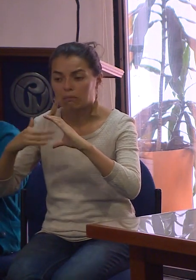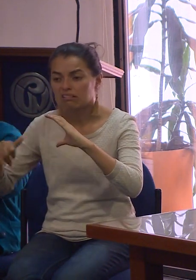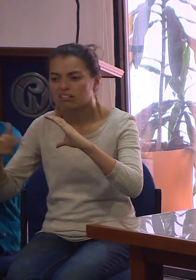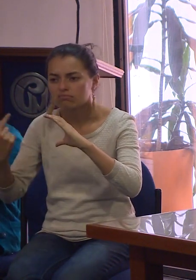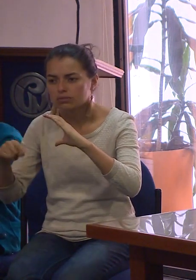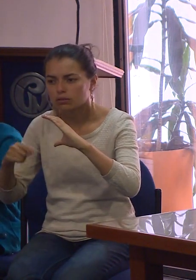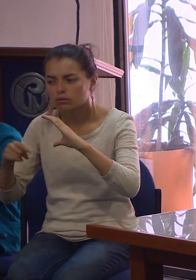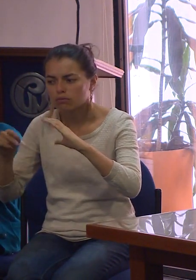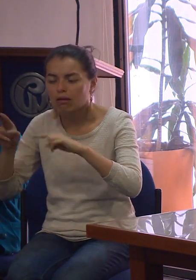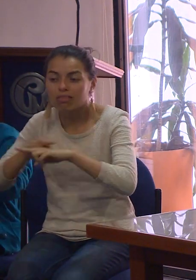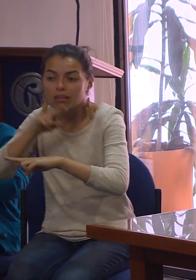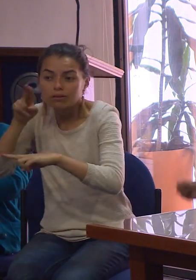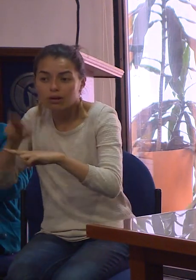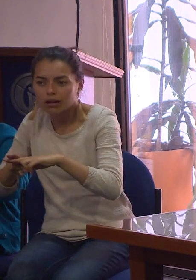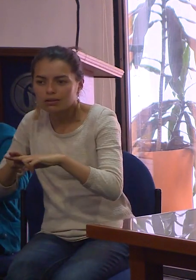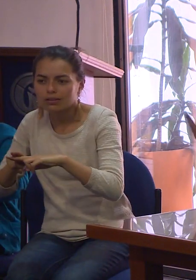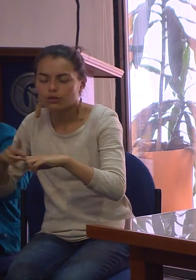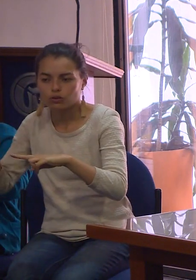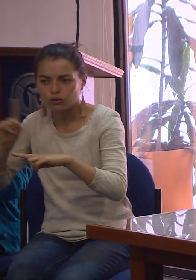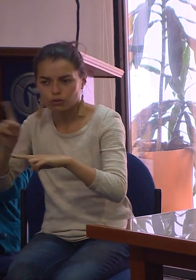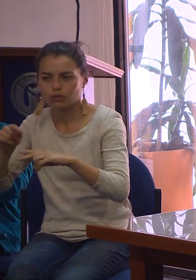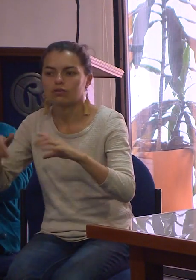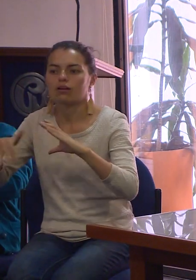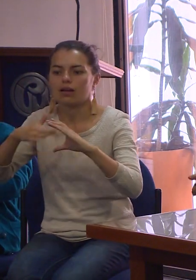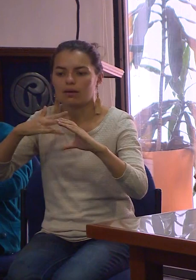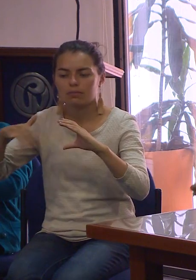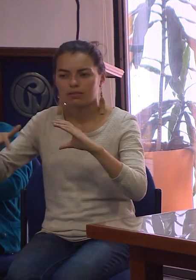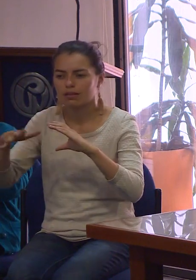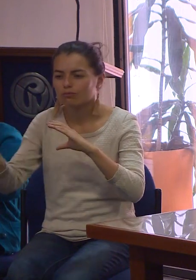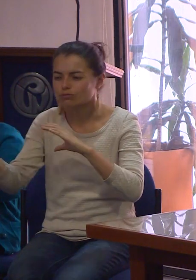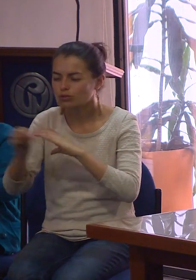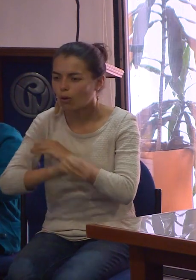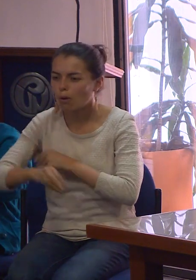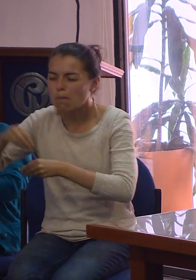parte natural, sino todo lo que está inmerso en él.